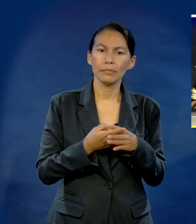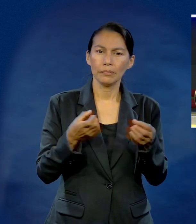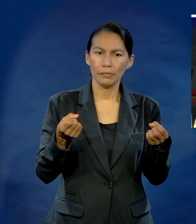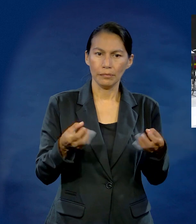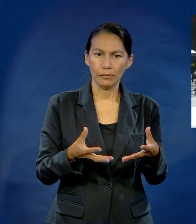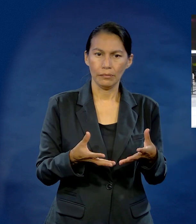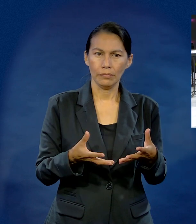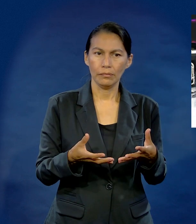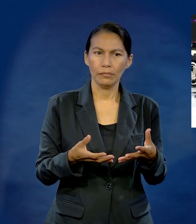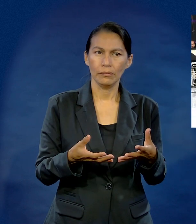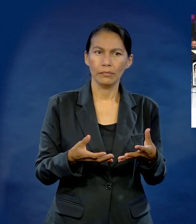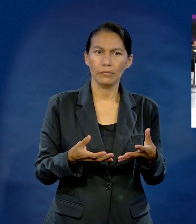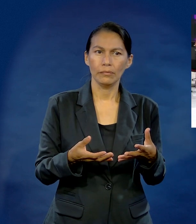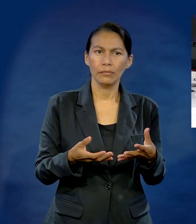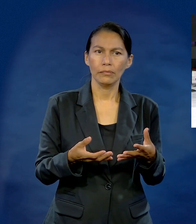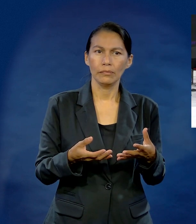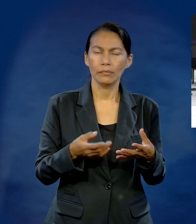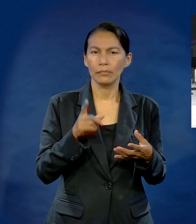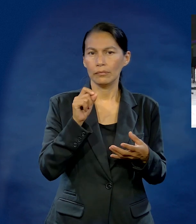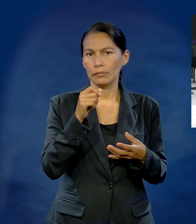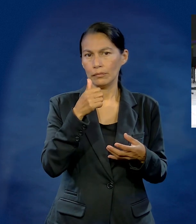Y ahora contéstele con más cariño.